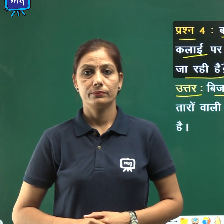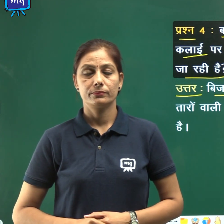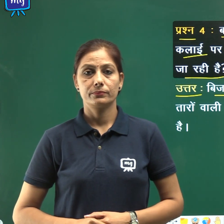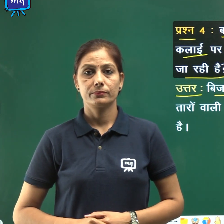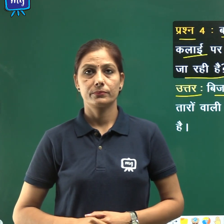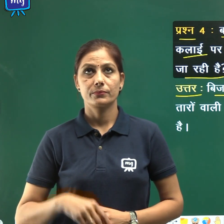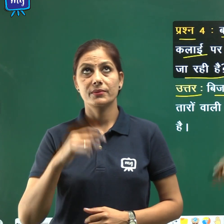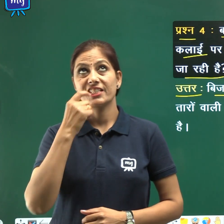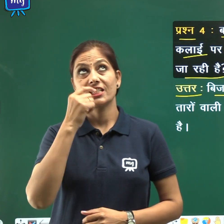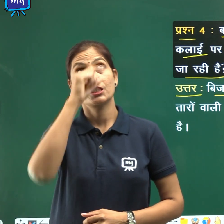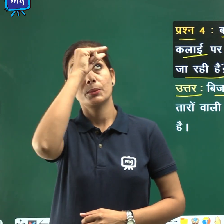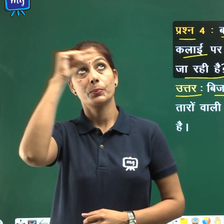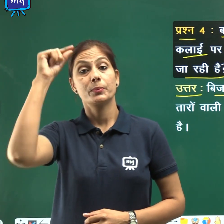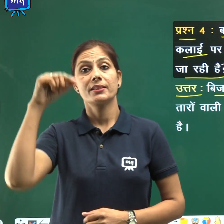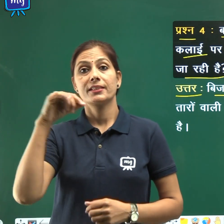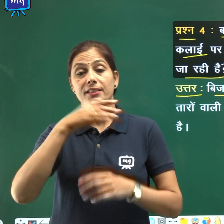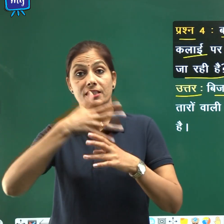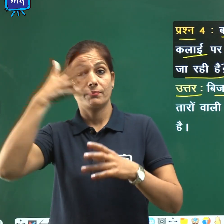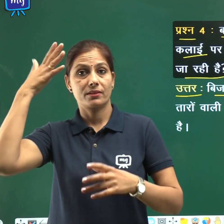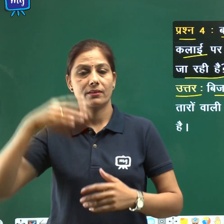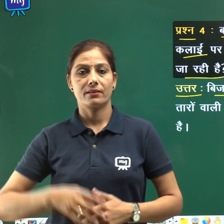बिजली की तरह चमकते